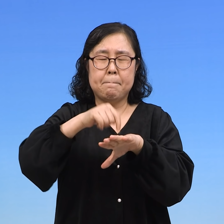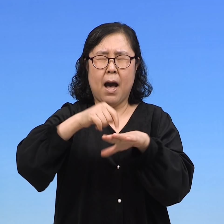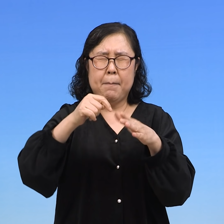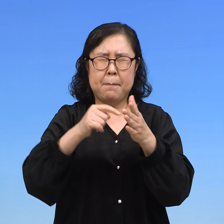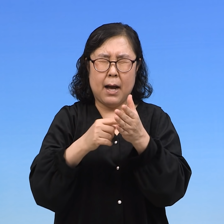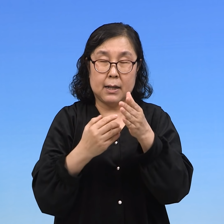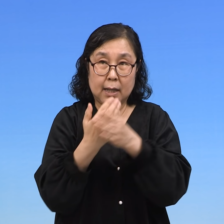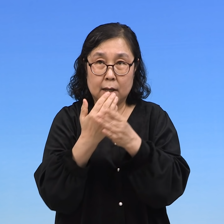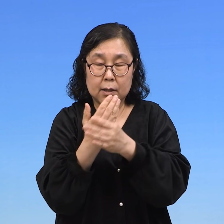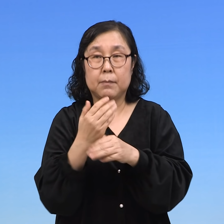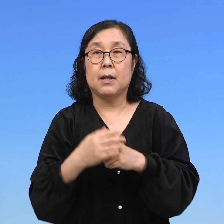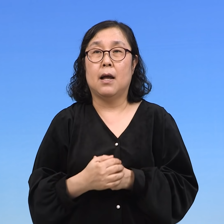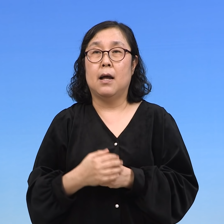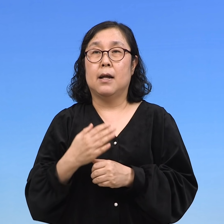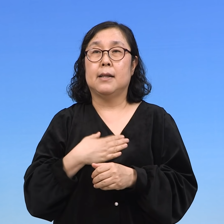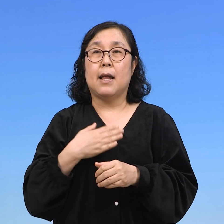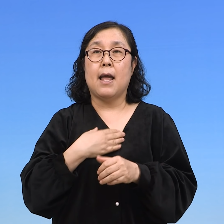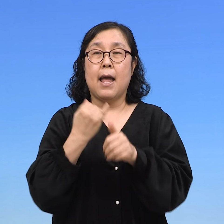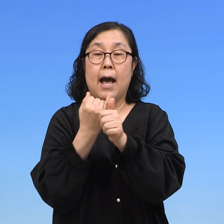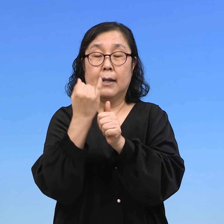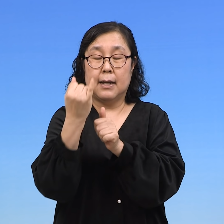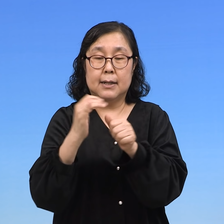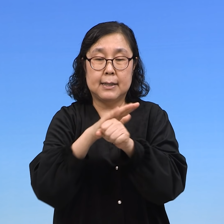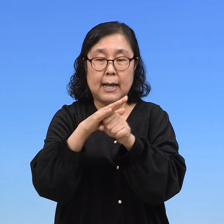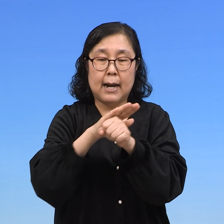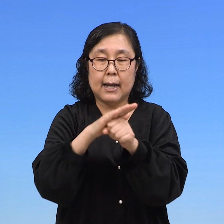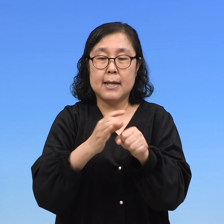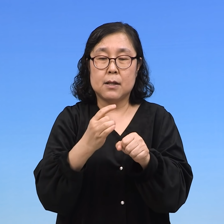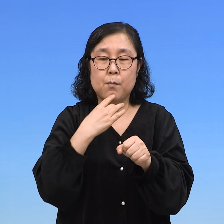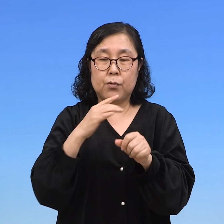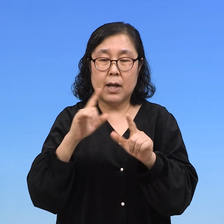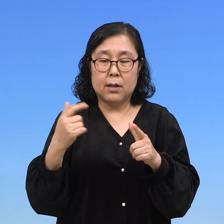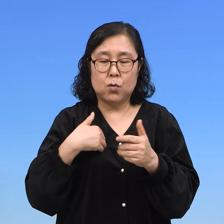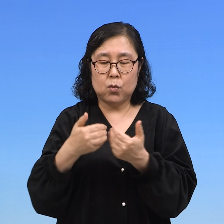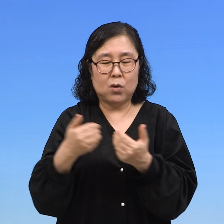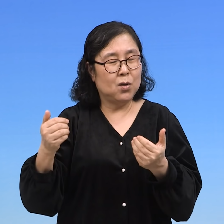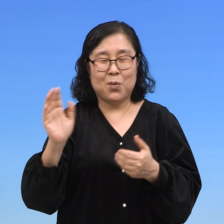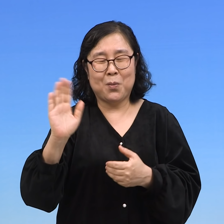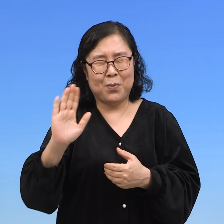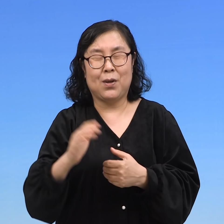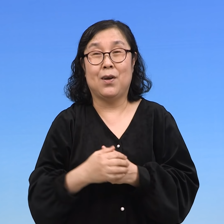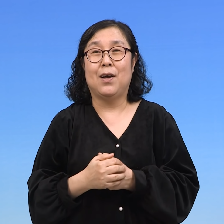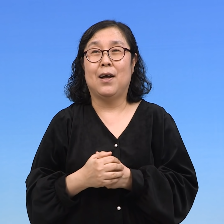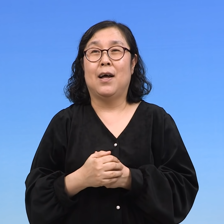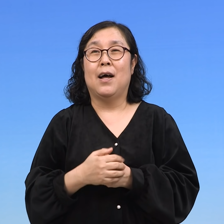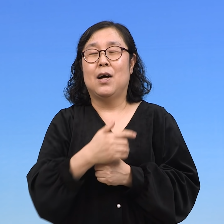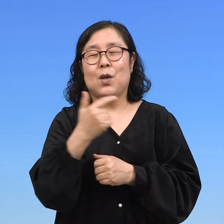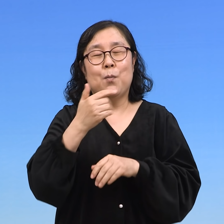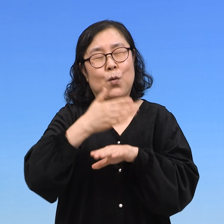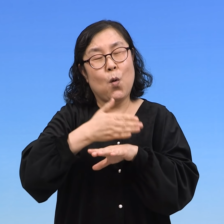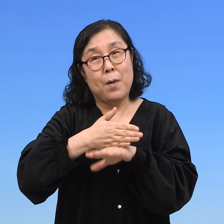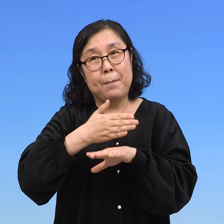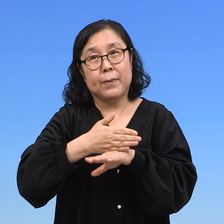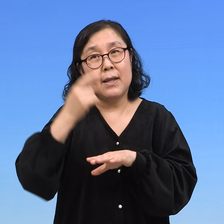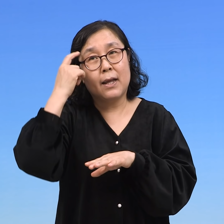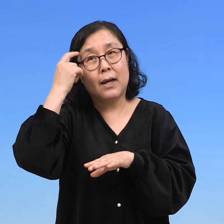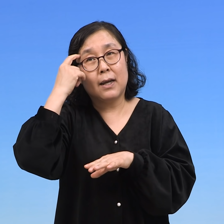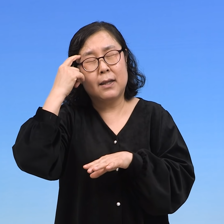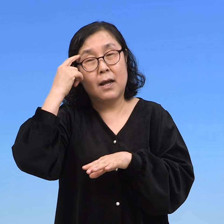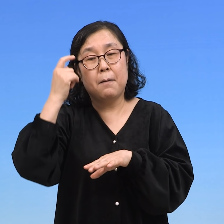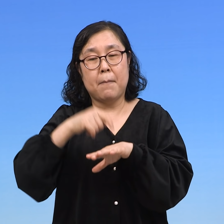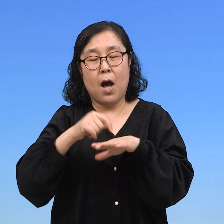거예요 제 아내는 저를 사랑했을 뿐만 아니라 떠나지도 않잖아요 그냥 너무너무 고맙게